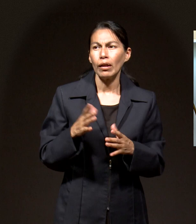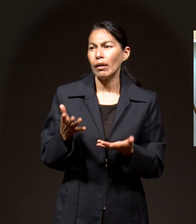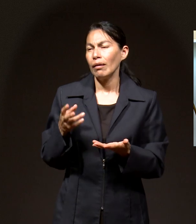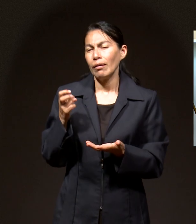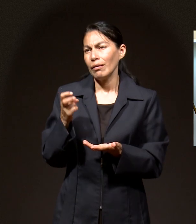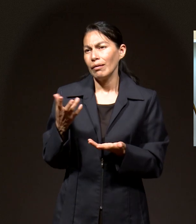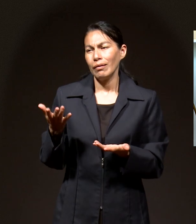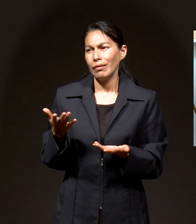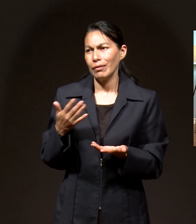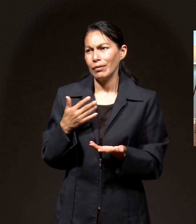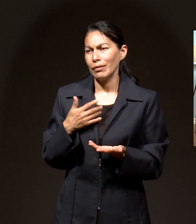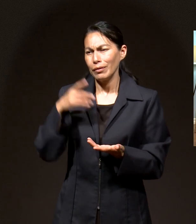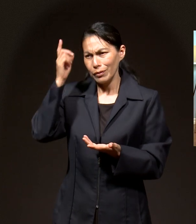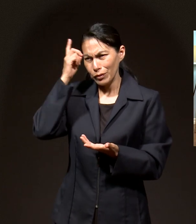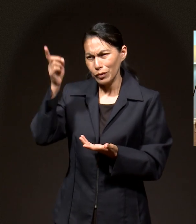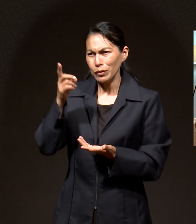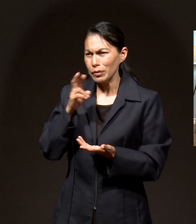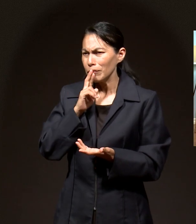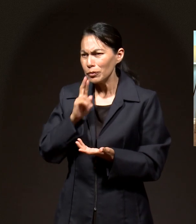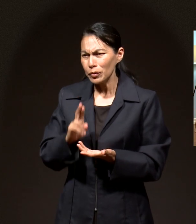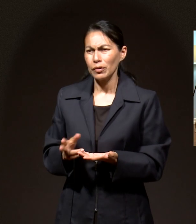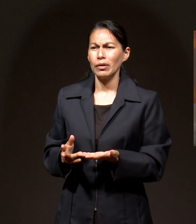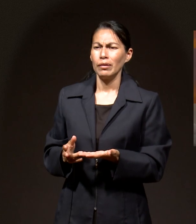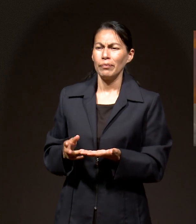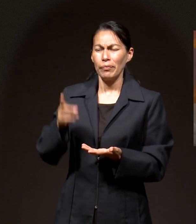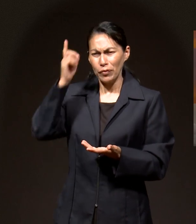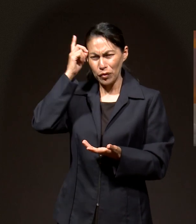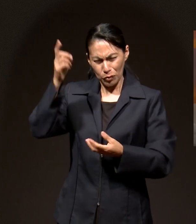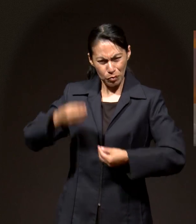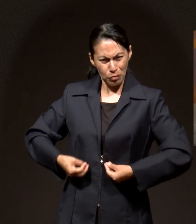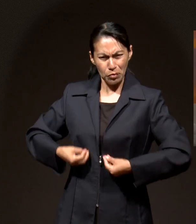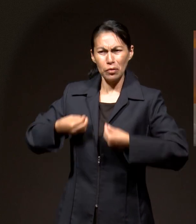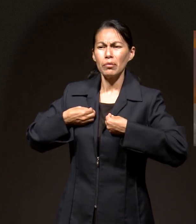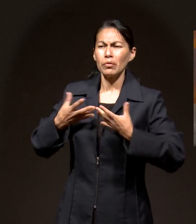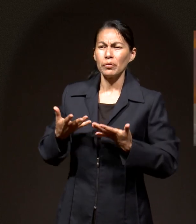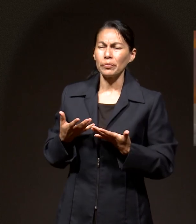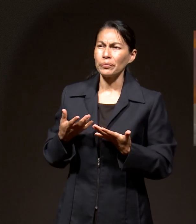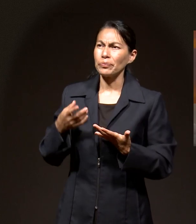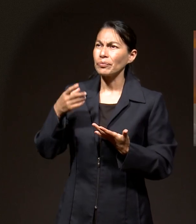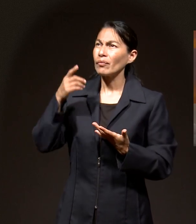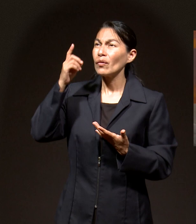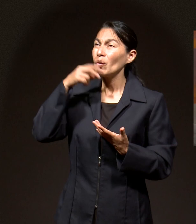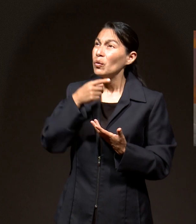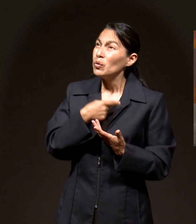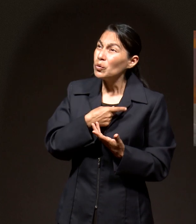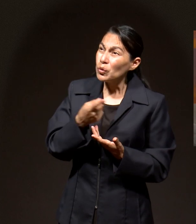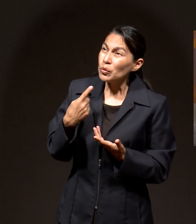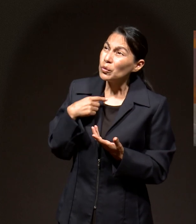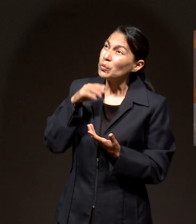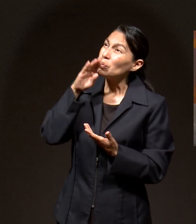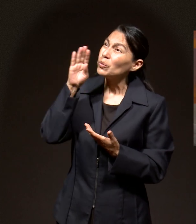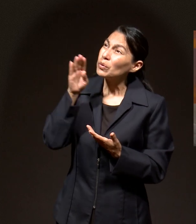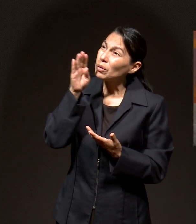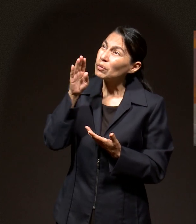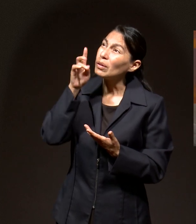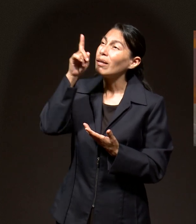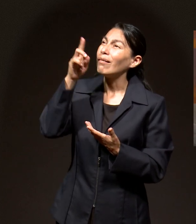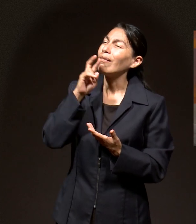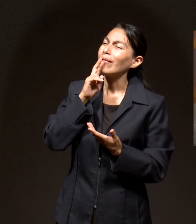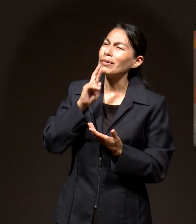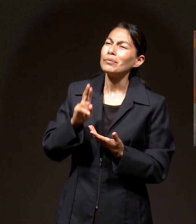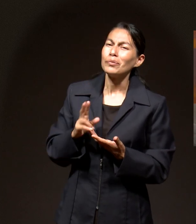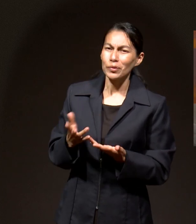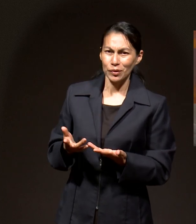en cada... Y es que es inevitable porque Dios responde, porque servimos a un Dios que está vivo y que cuando lo buscamos se nos